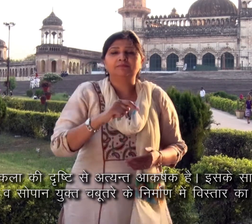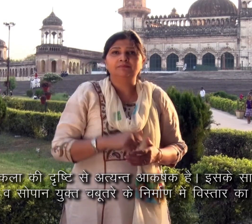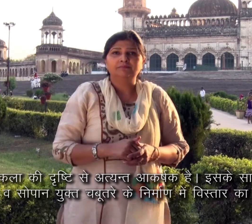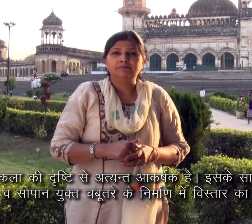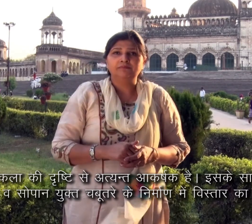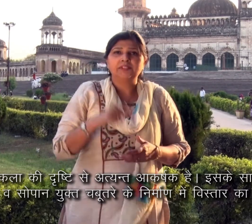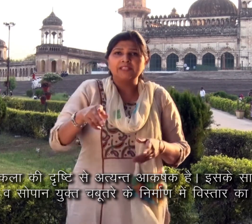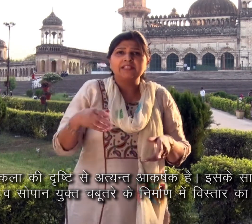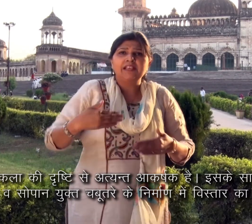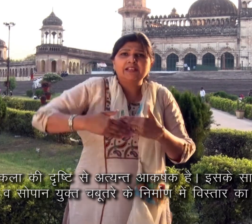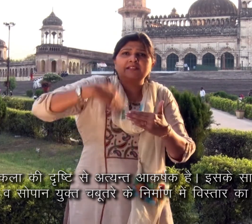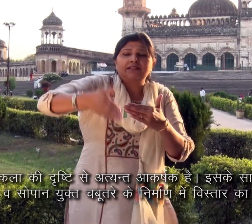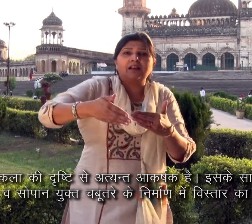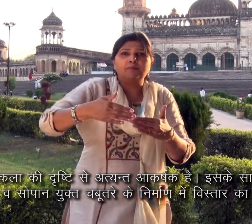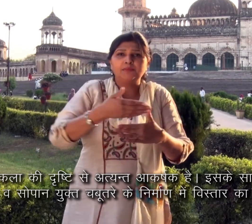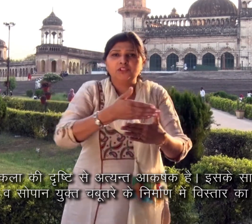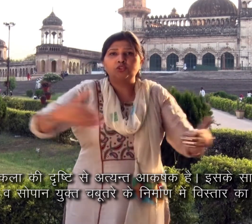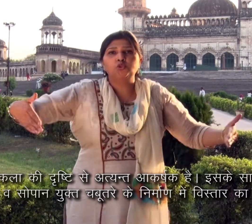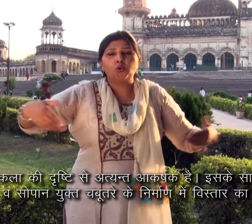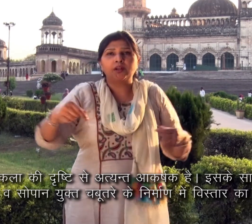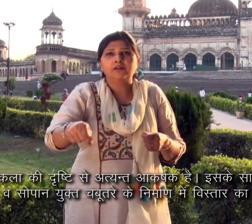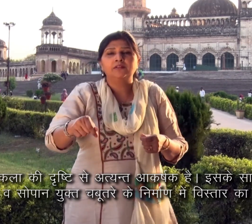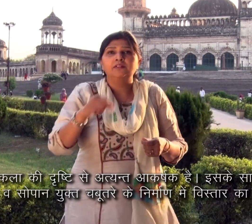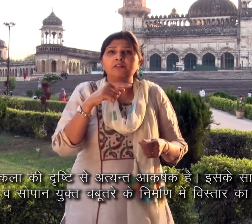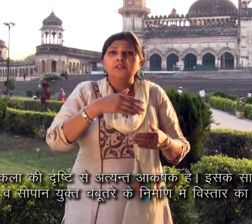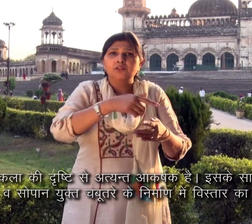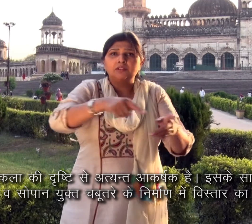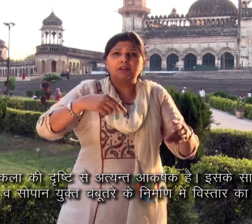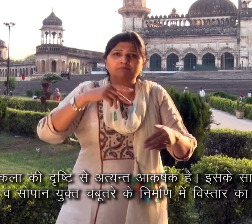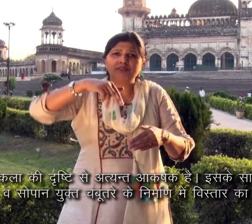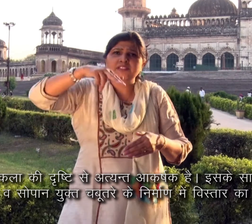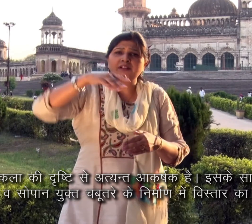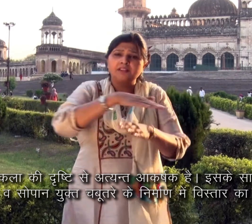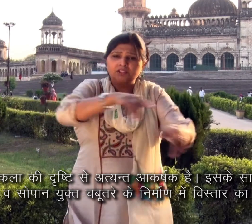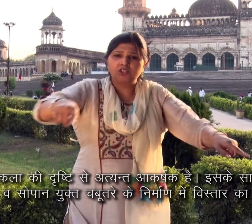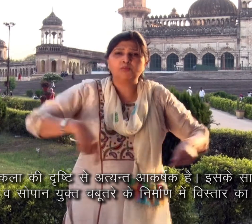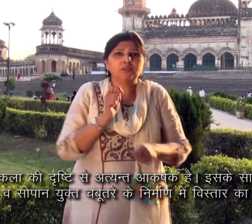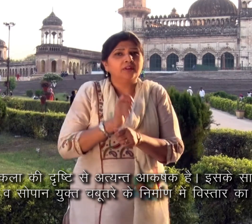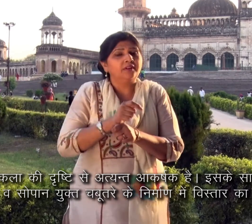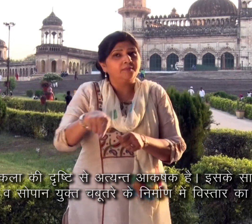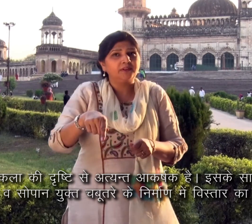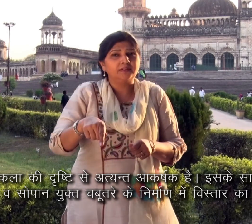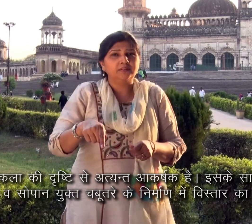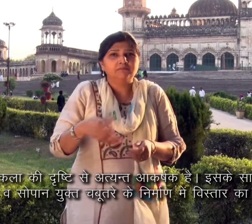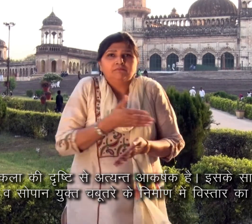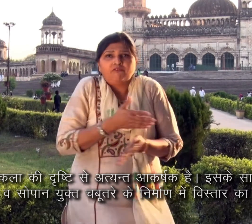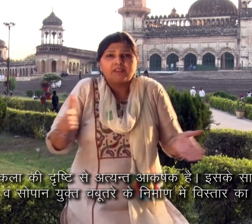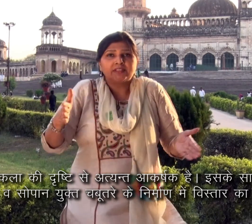इसके सामने के भाग की चौड़ाई तथा सोपान युक्त चबूतरे के निर्माण में विस्तार का विशेष ध्यान रखा गया